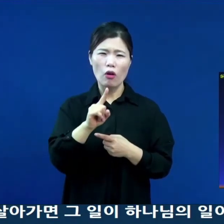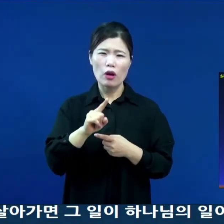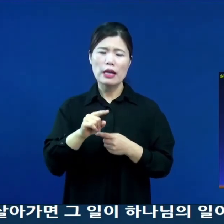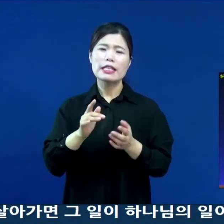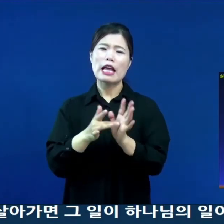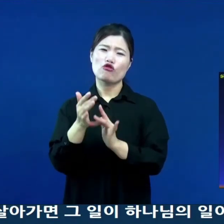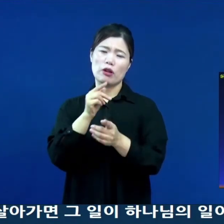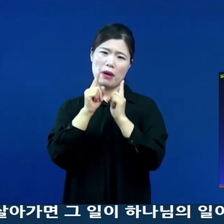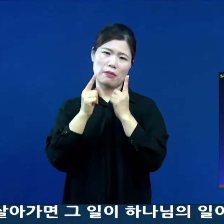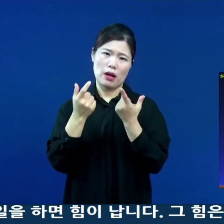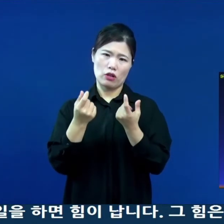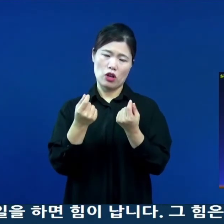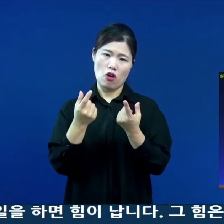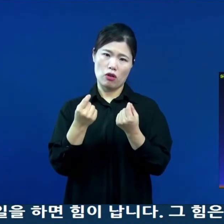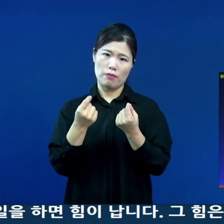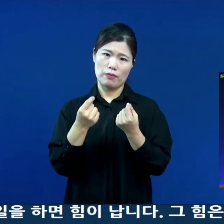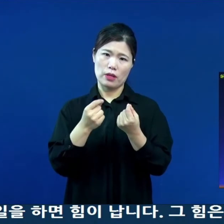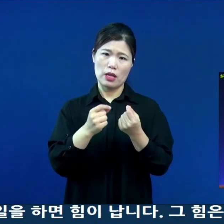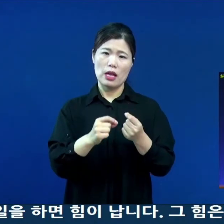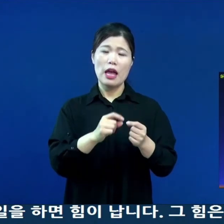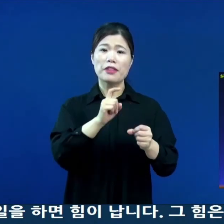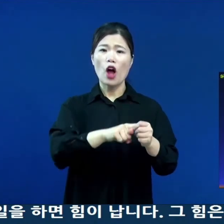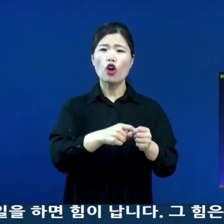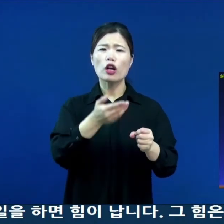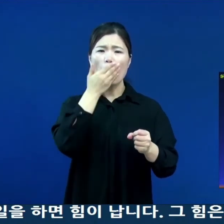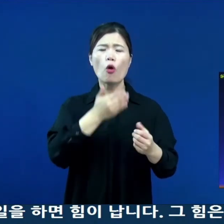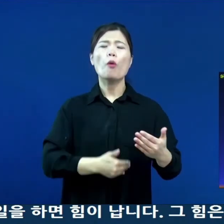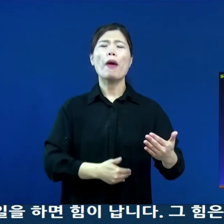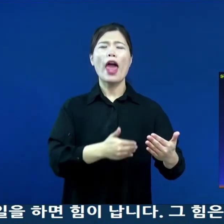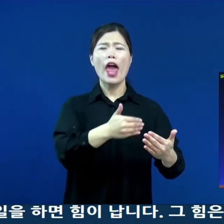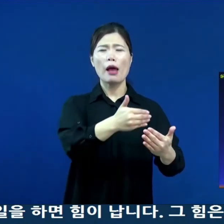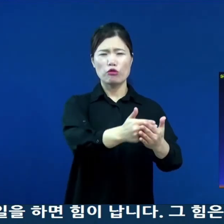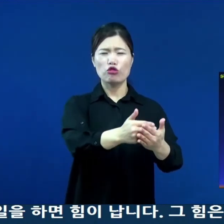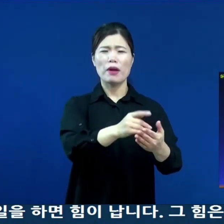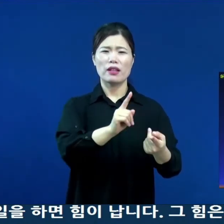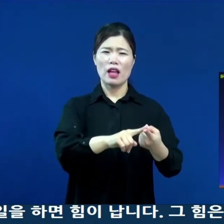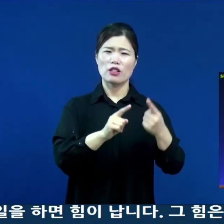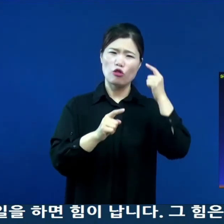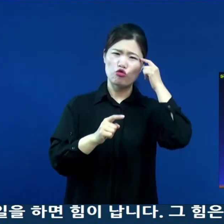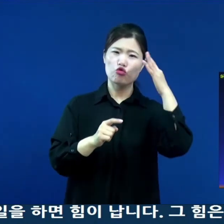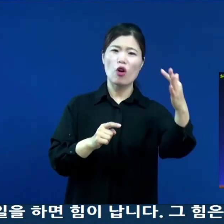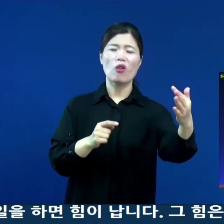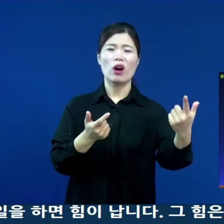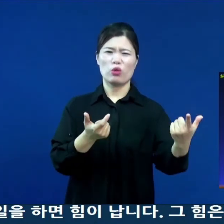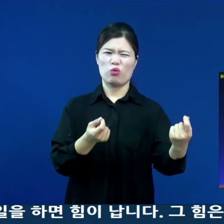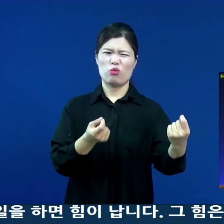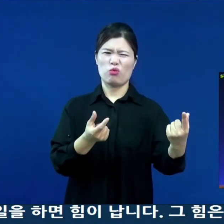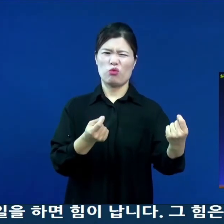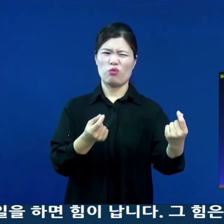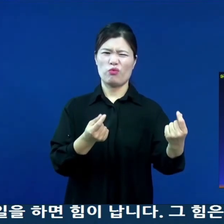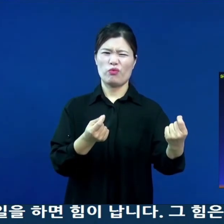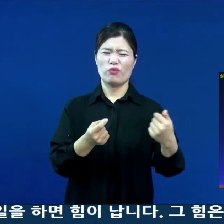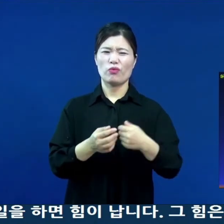배부른, 세상의 양식을 먹고 배부름을 추구하는 모습과 크게 다르지 않을 것 같습니다.